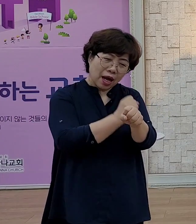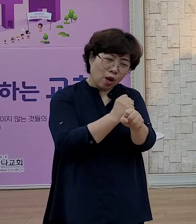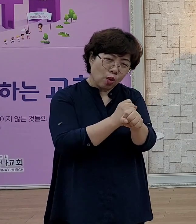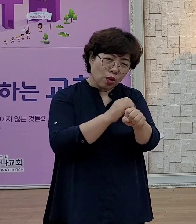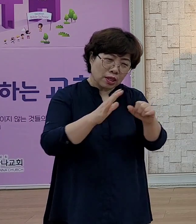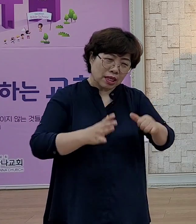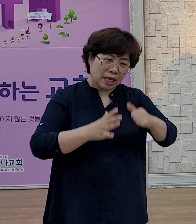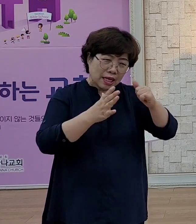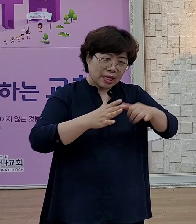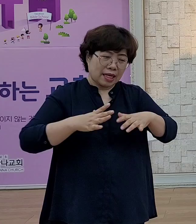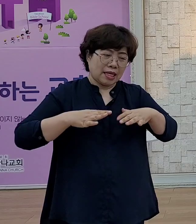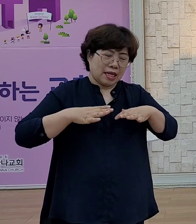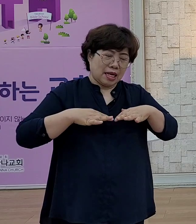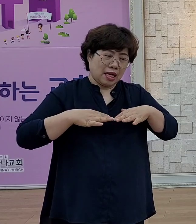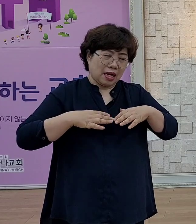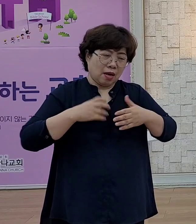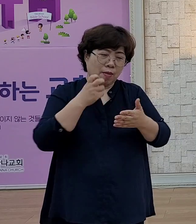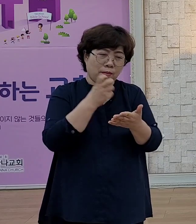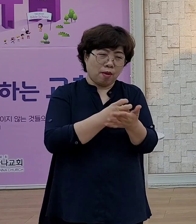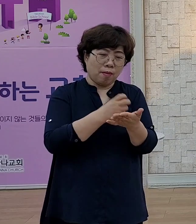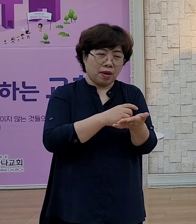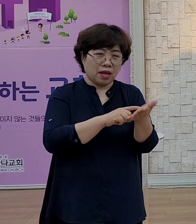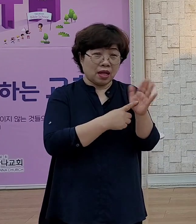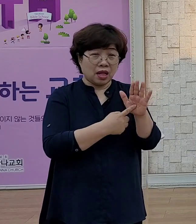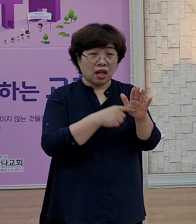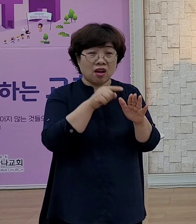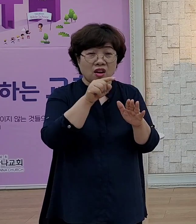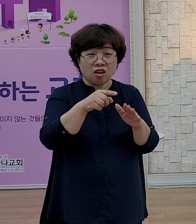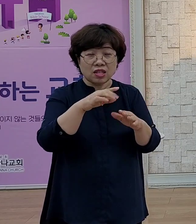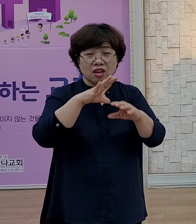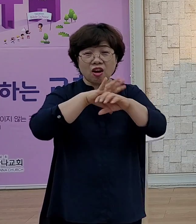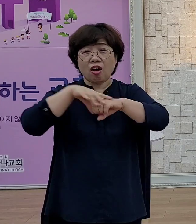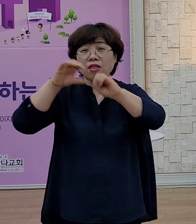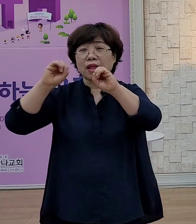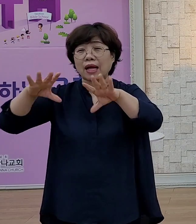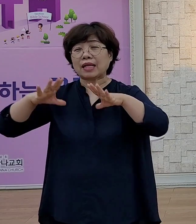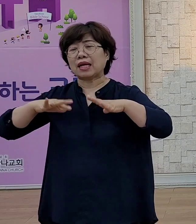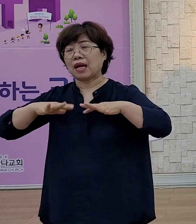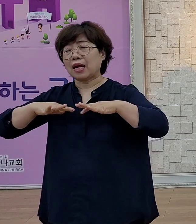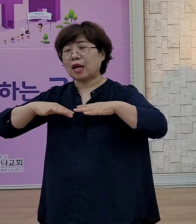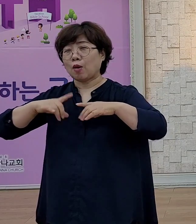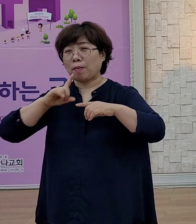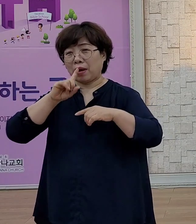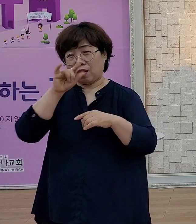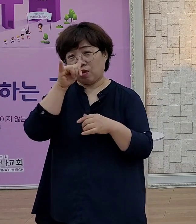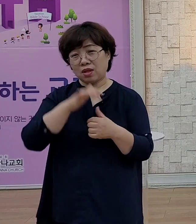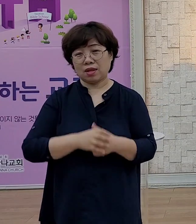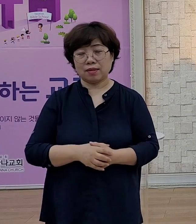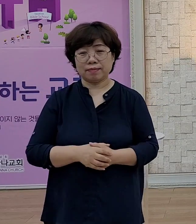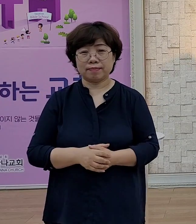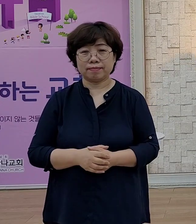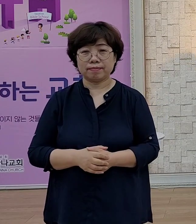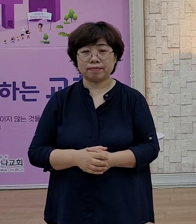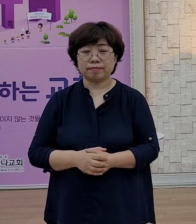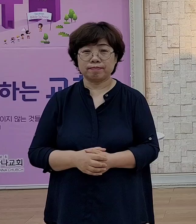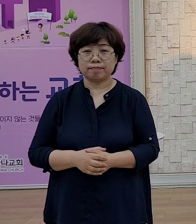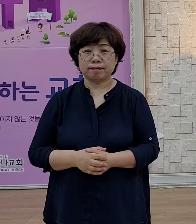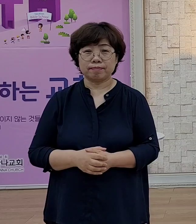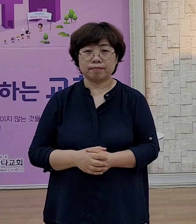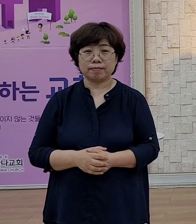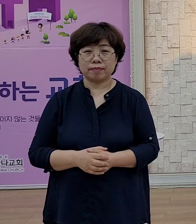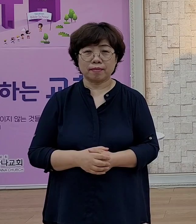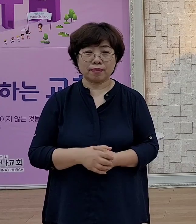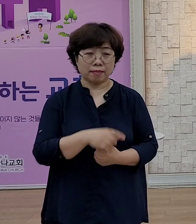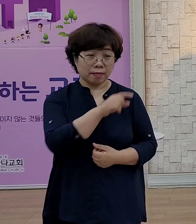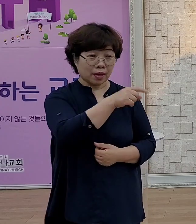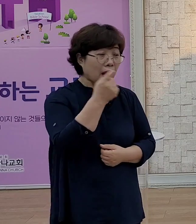이 만고 진리의 법칙이 드러난다. 이걸 허탄한 자랑이다. 이렇게 말씀합니다. 여러분 지금 이 가상의